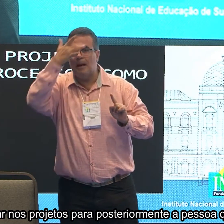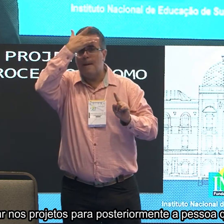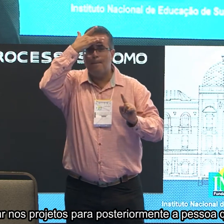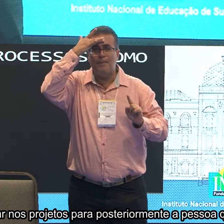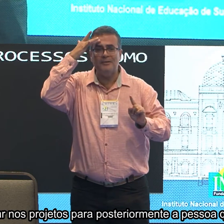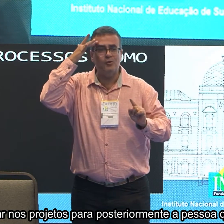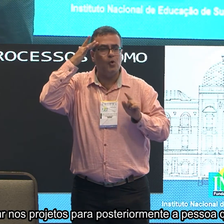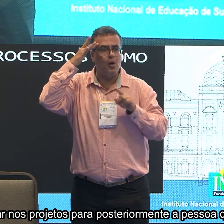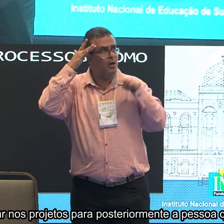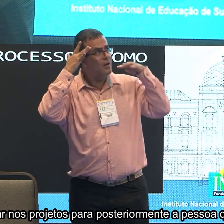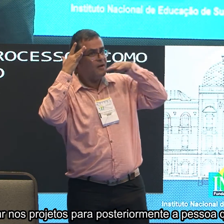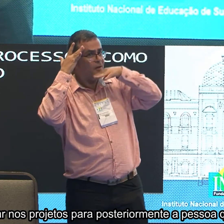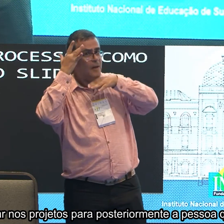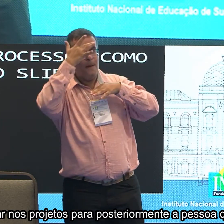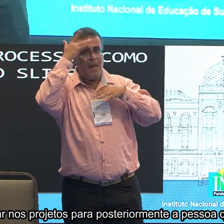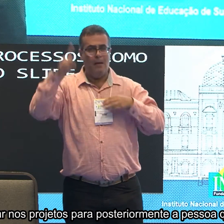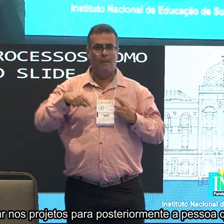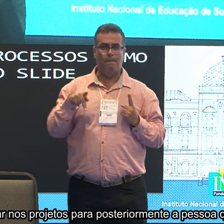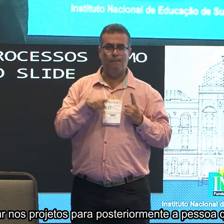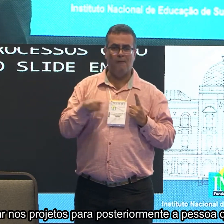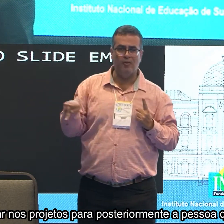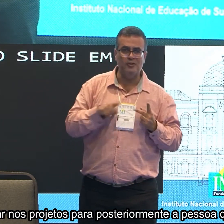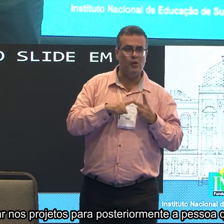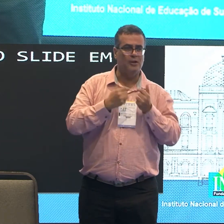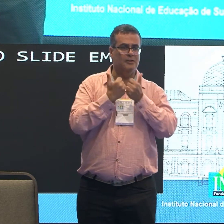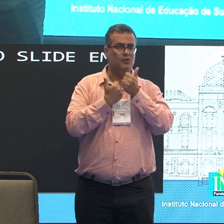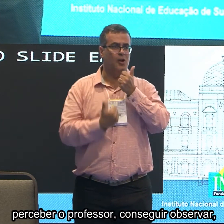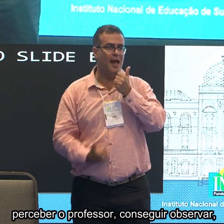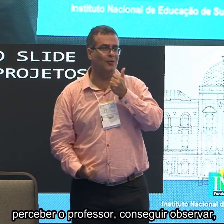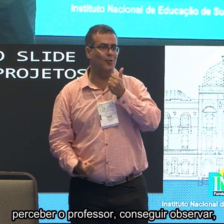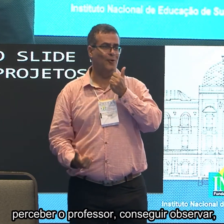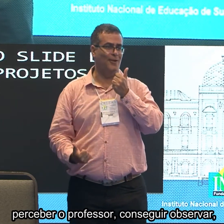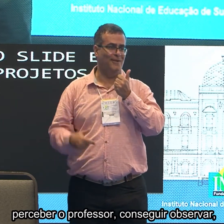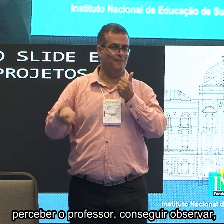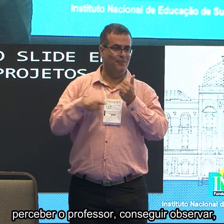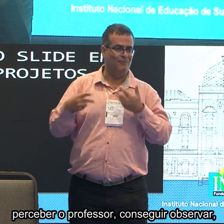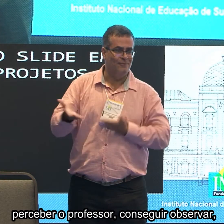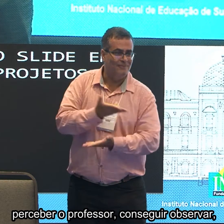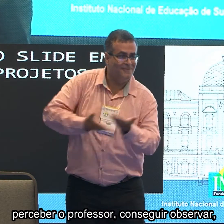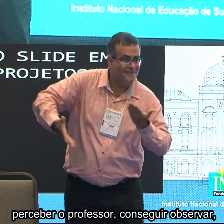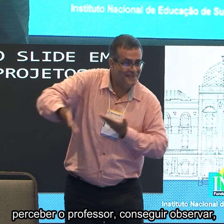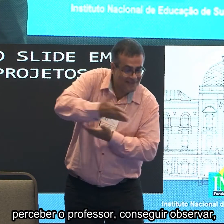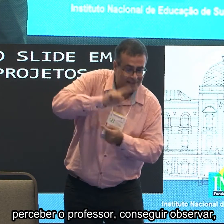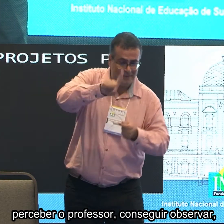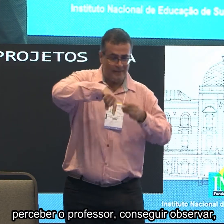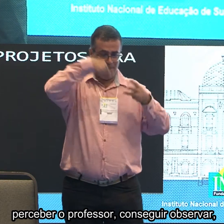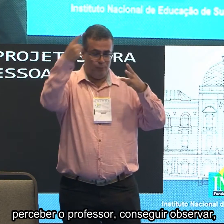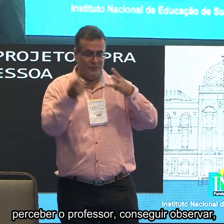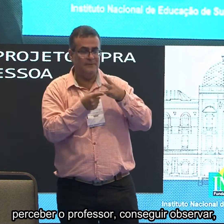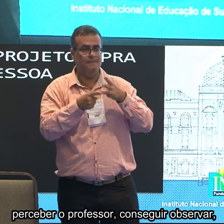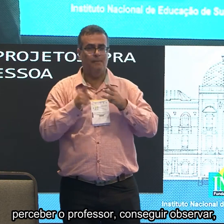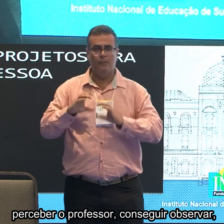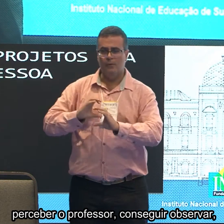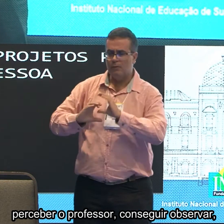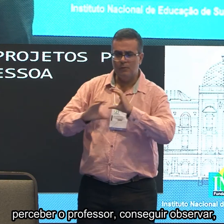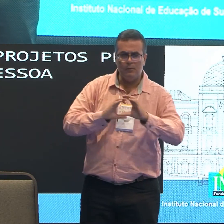para posteriormente a pessoa, quando perceber, o professor, conseguir observar,